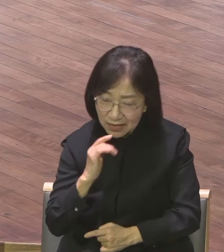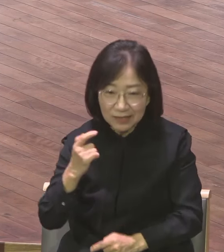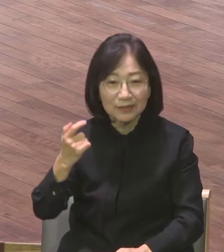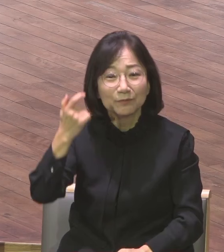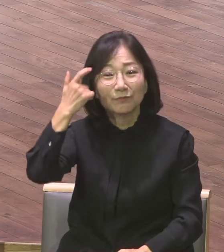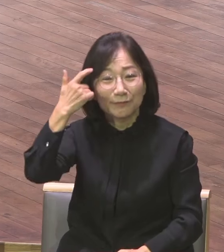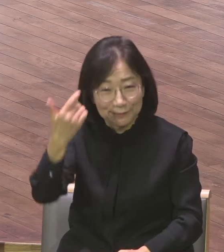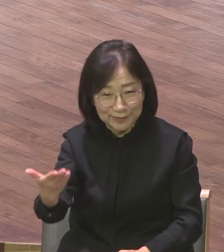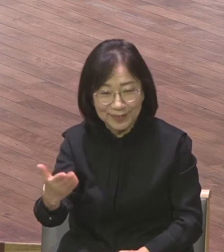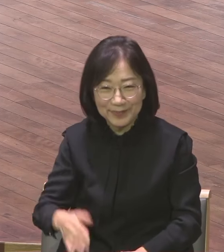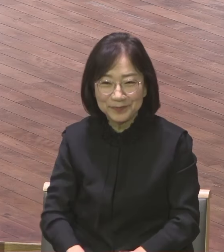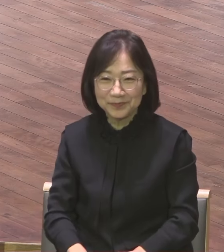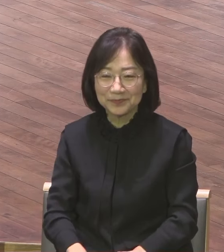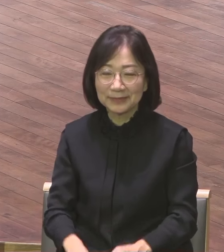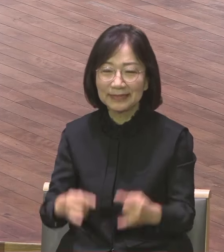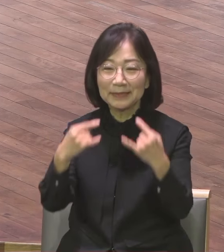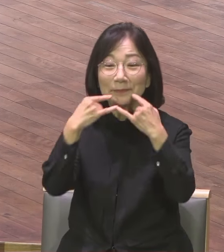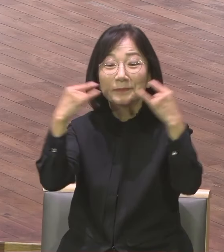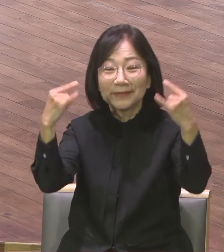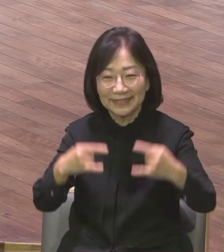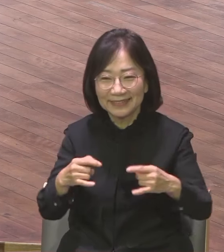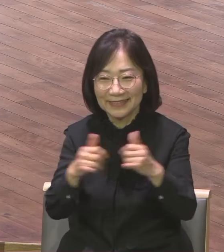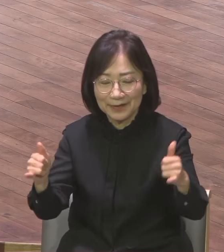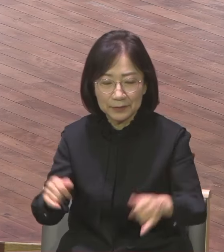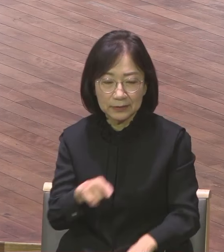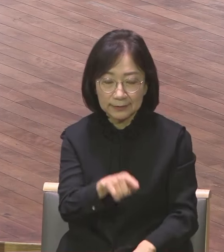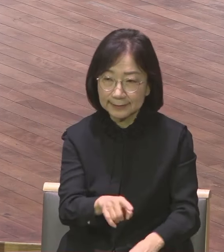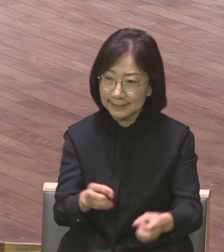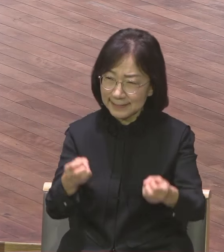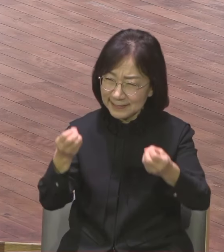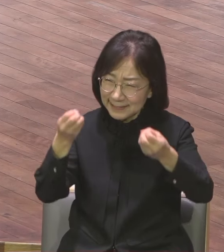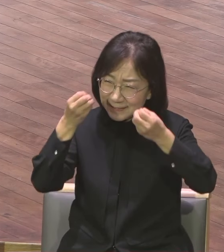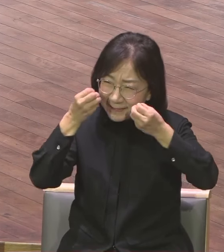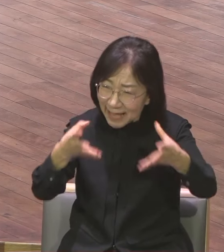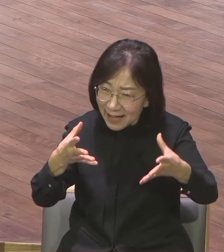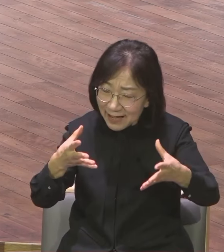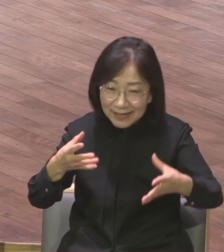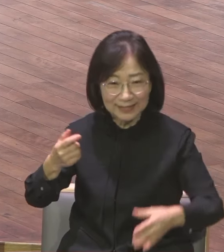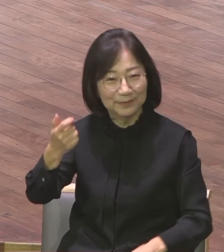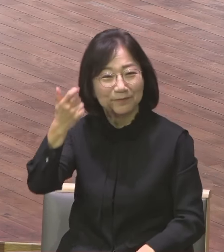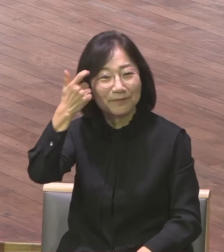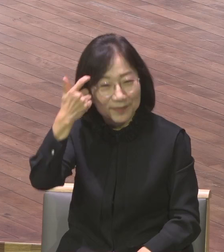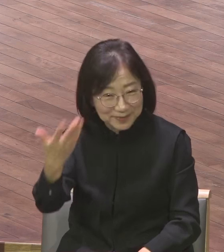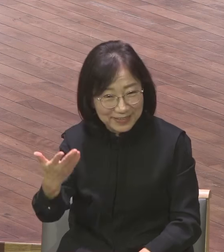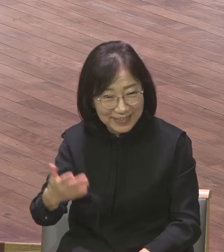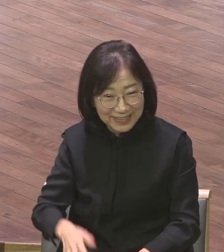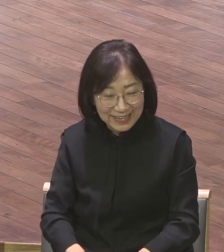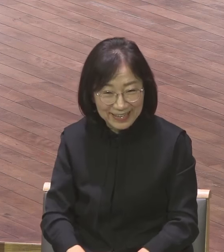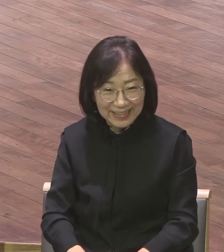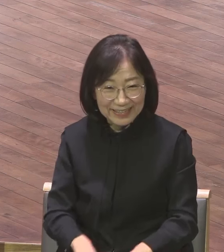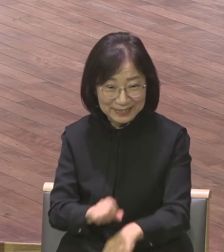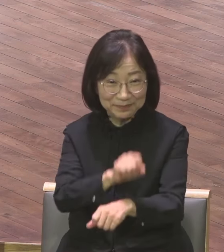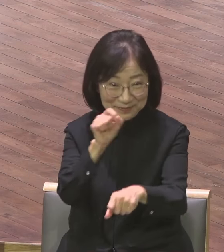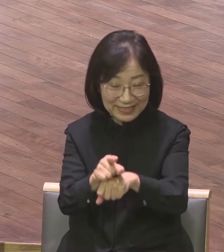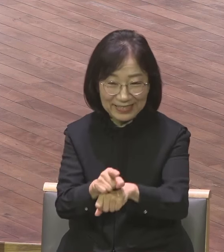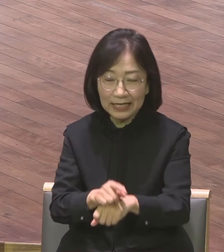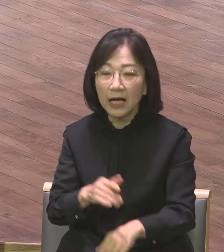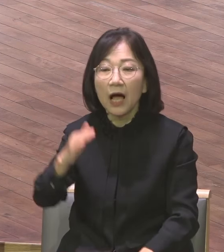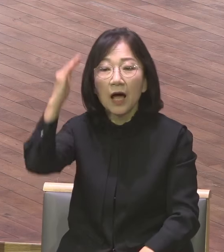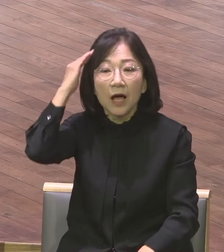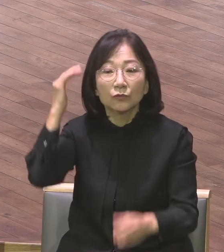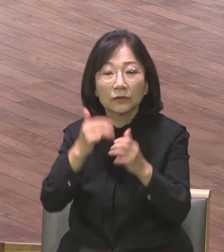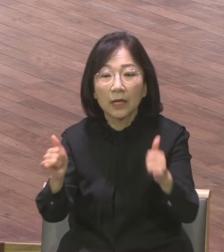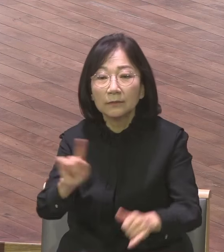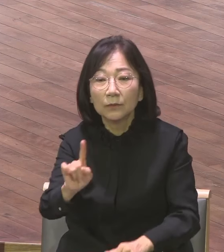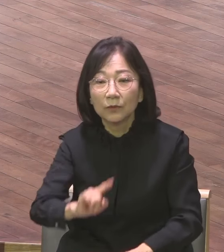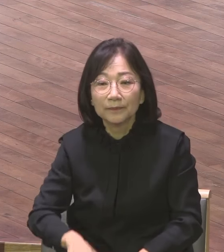그렇게 물어보고 프랑스 사람은 이게 최신형입니까? 이렇게 물어보는데 한국 사람은